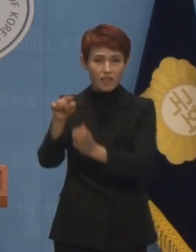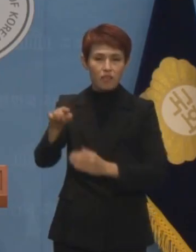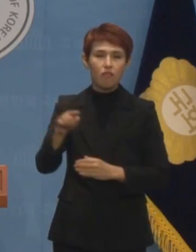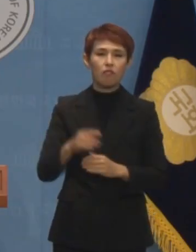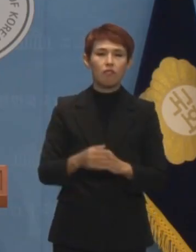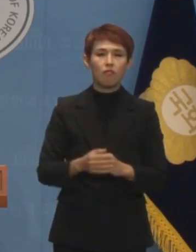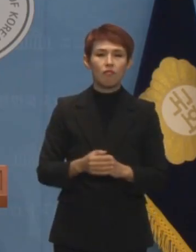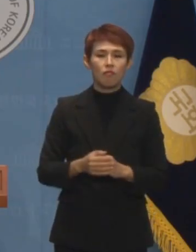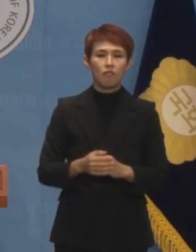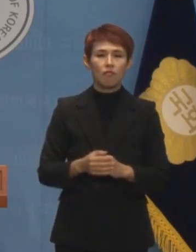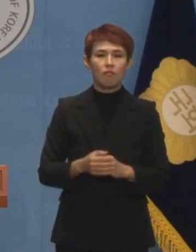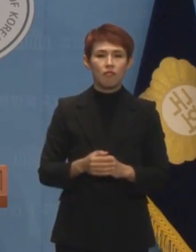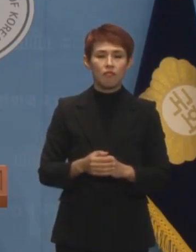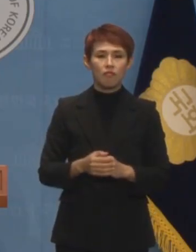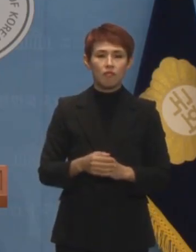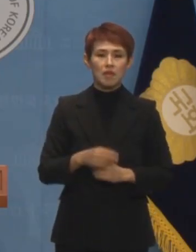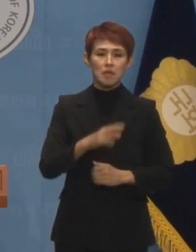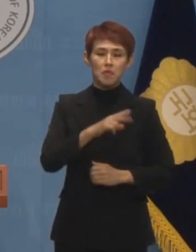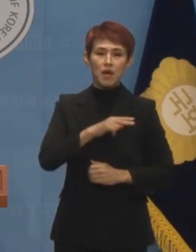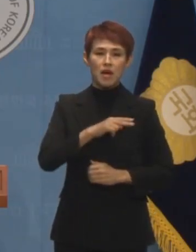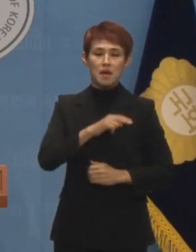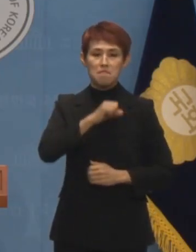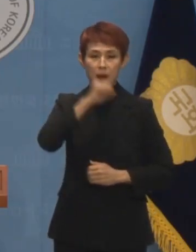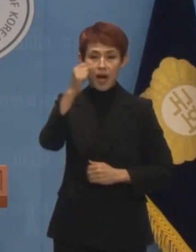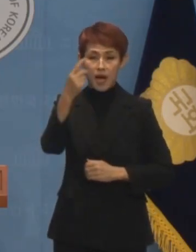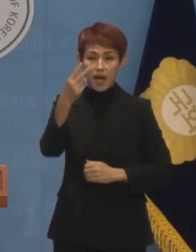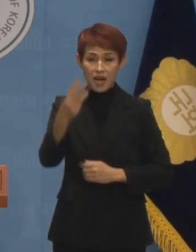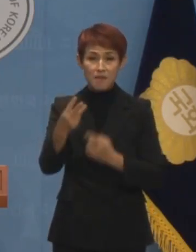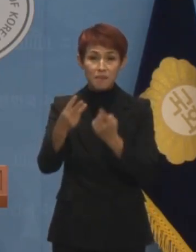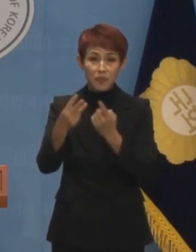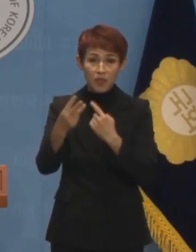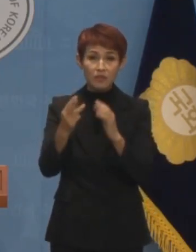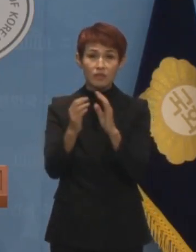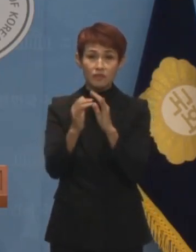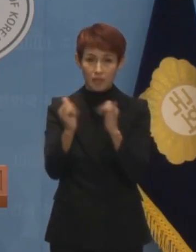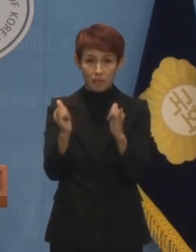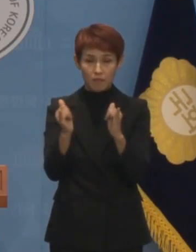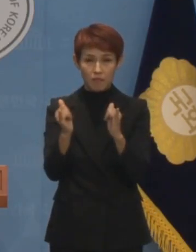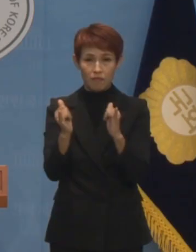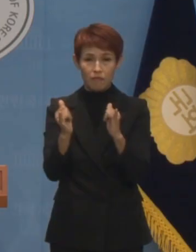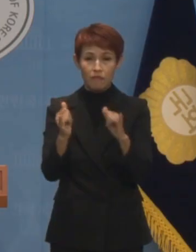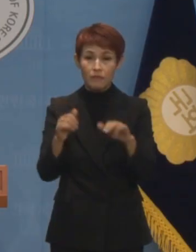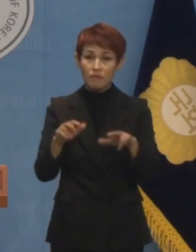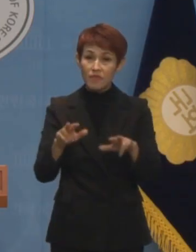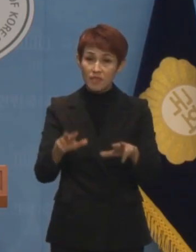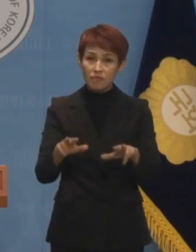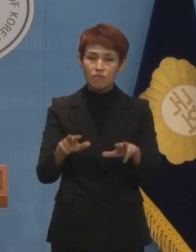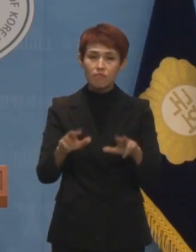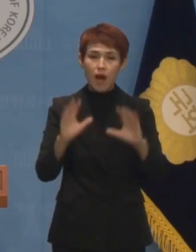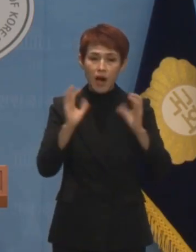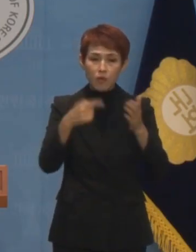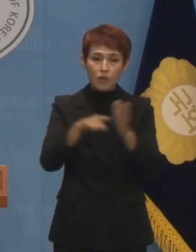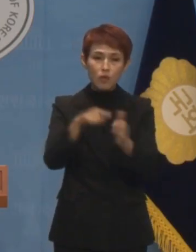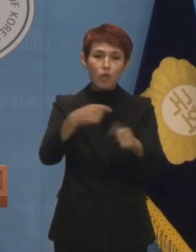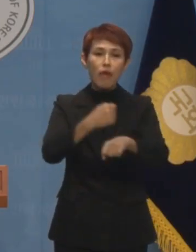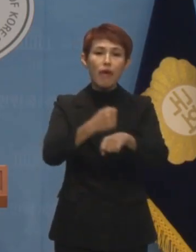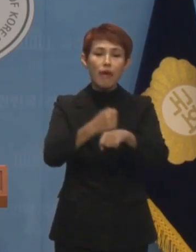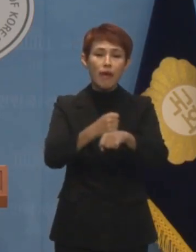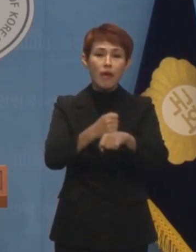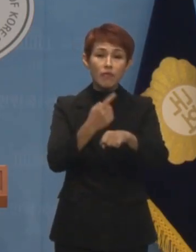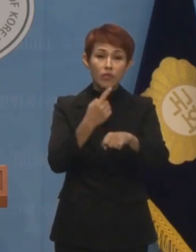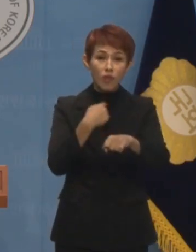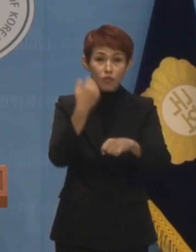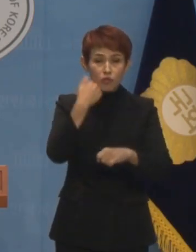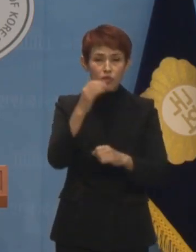정부의 대통령 비서실장을 지낸 후 한경대학교 총장을 거쳐 지금은 아이들을 위한 교육을 하겠다고